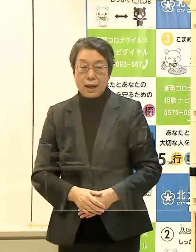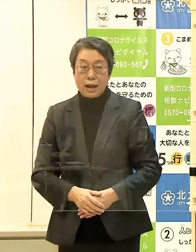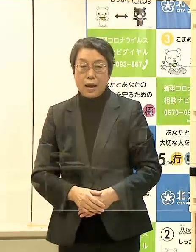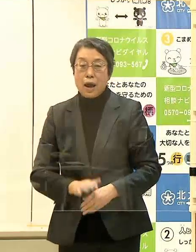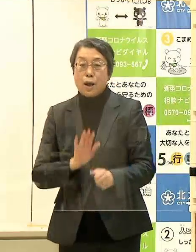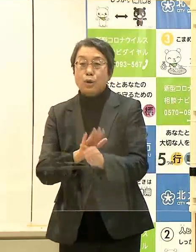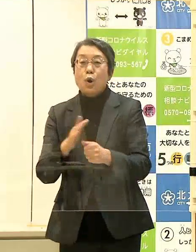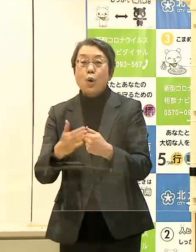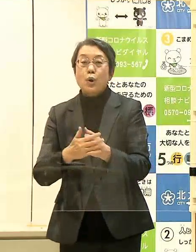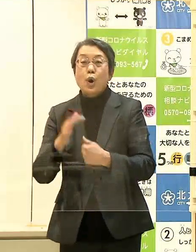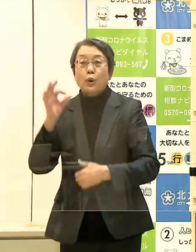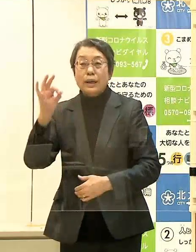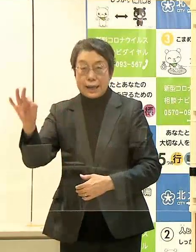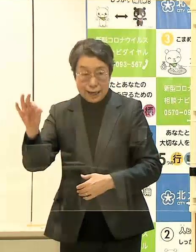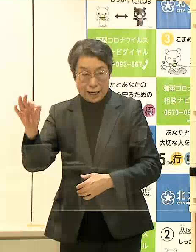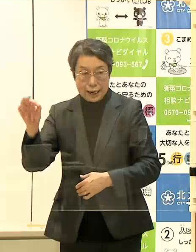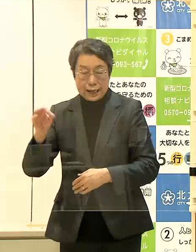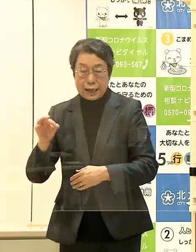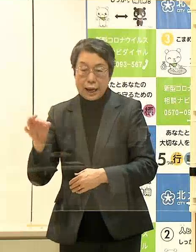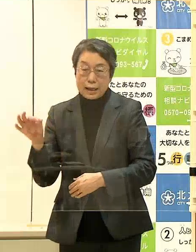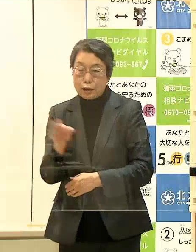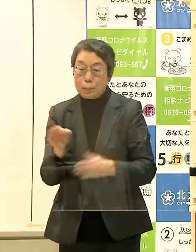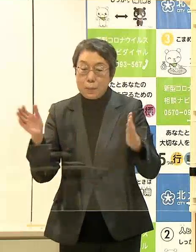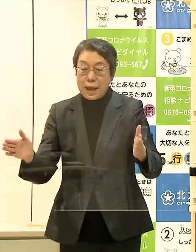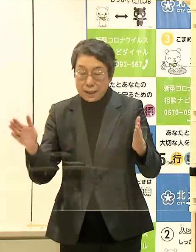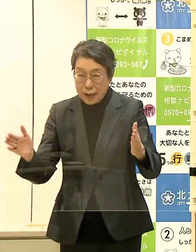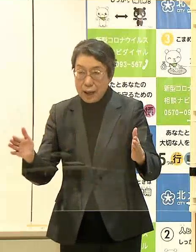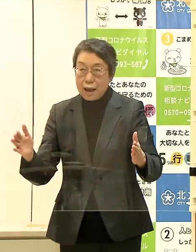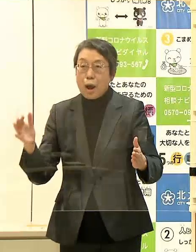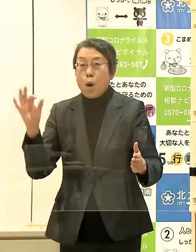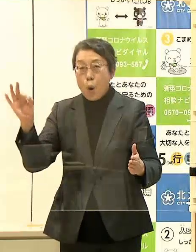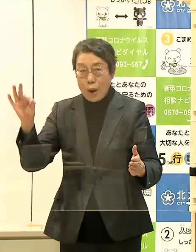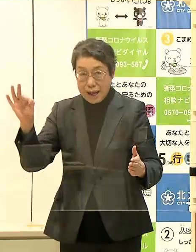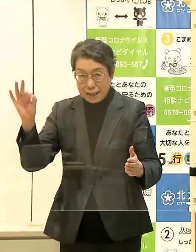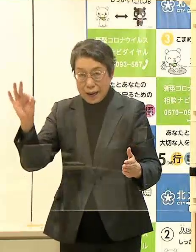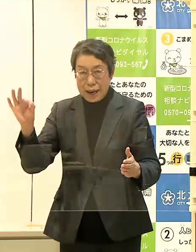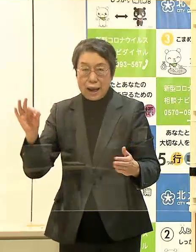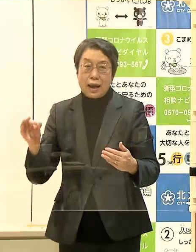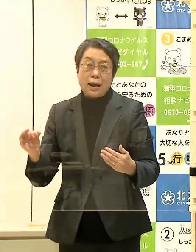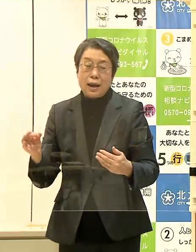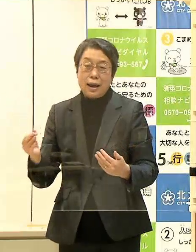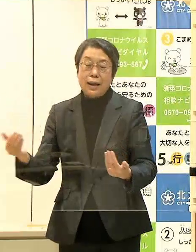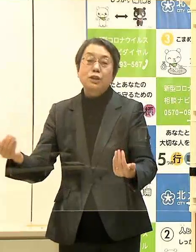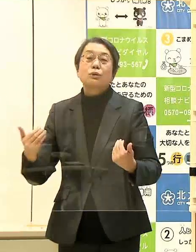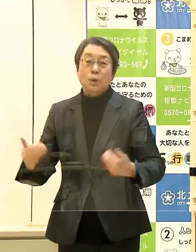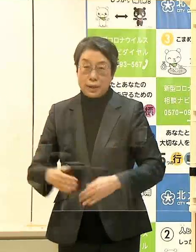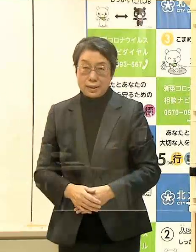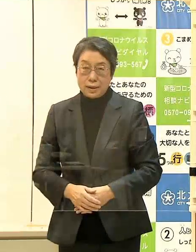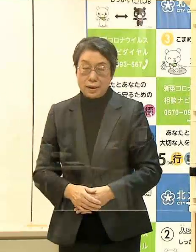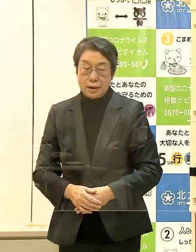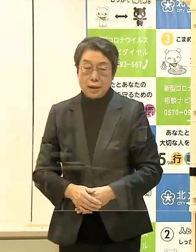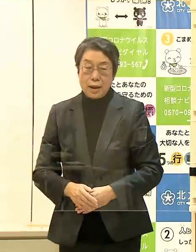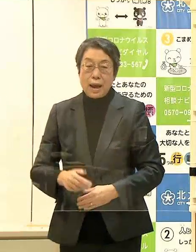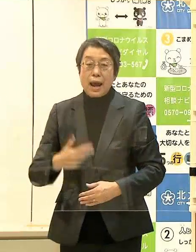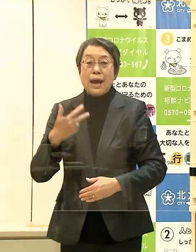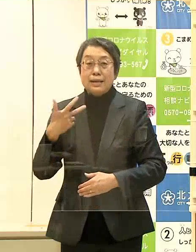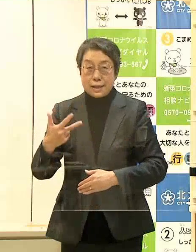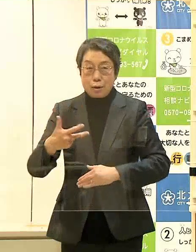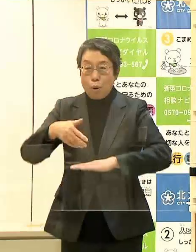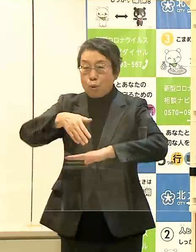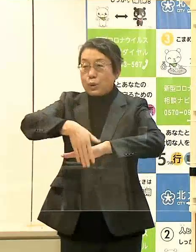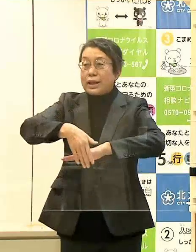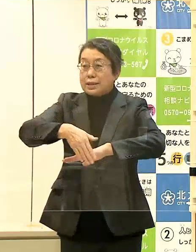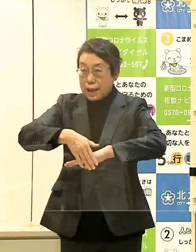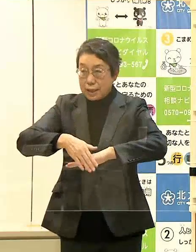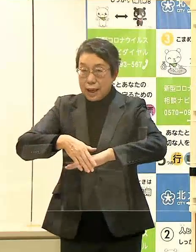協力金などが支給されるまでの母の資金繰り支援が必要になる場合がありますしのワンストップ窓口でせいか融資